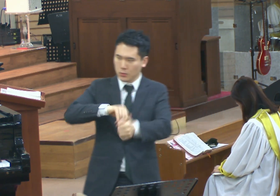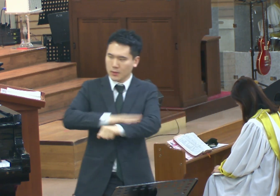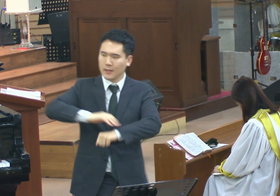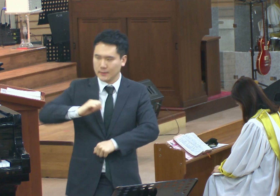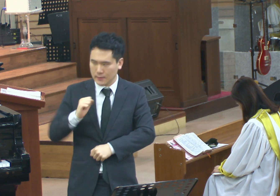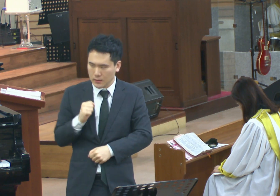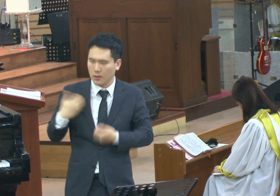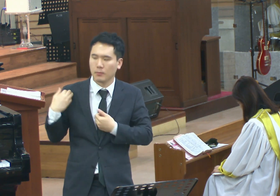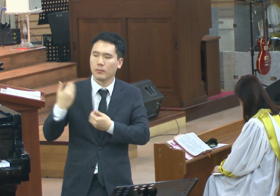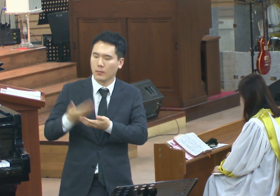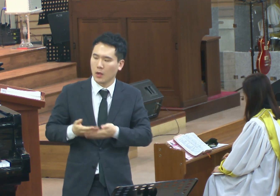앞에 보시고